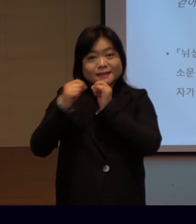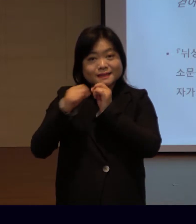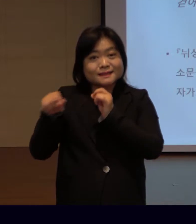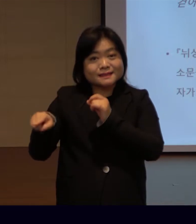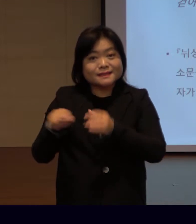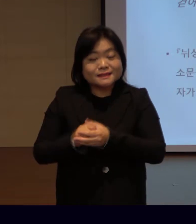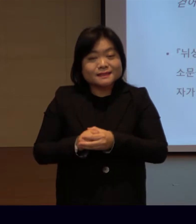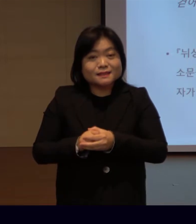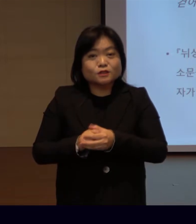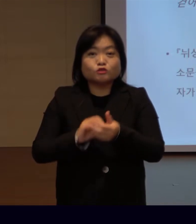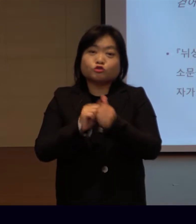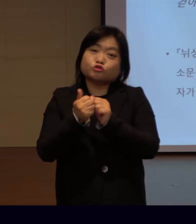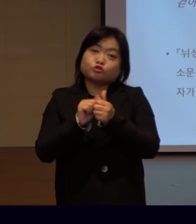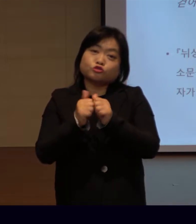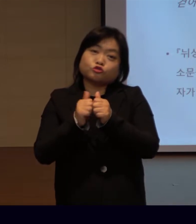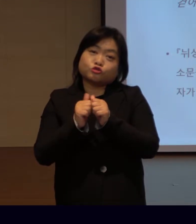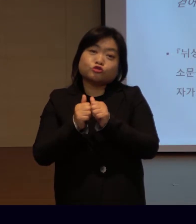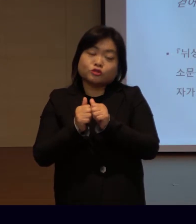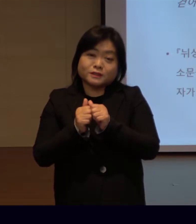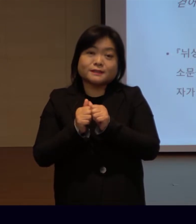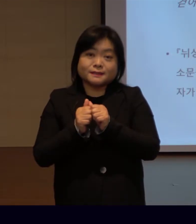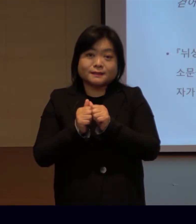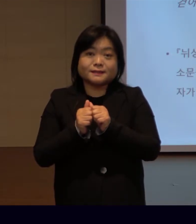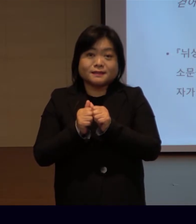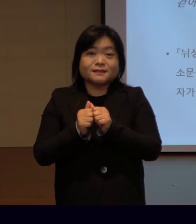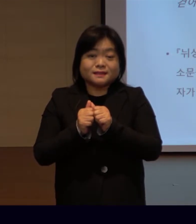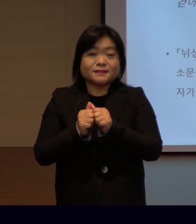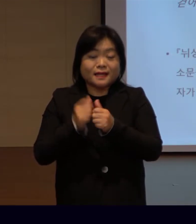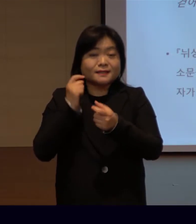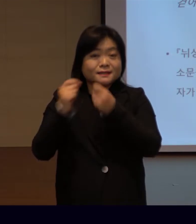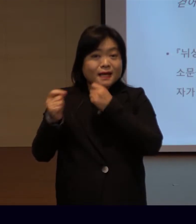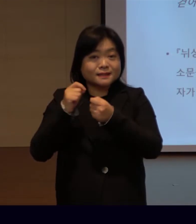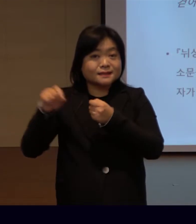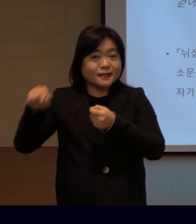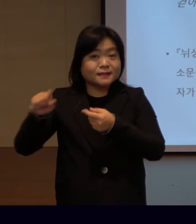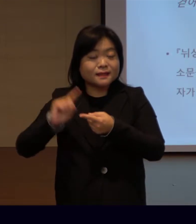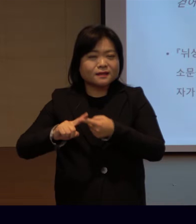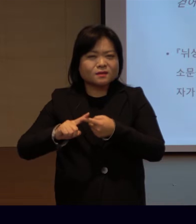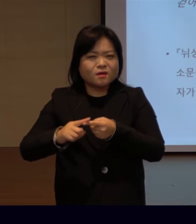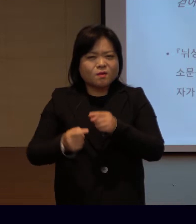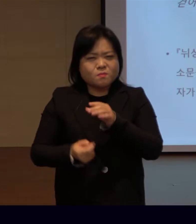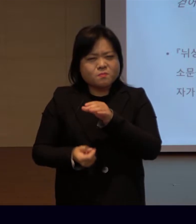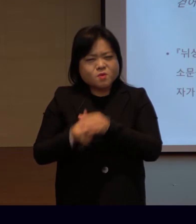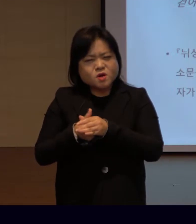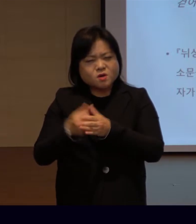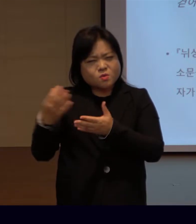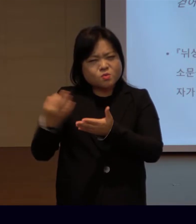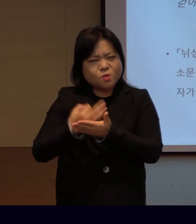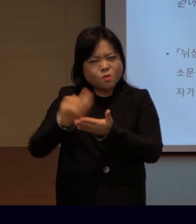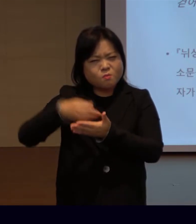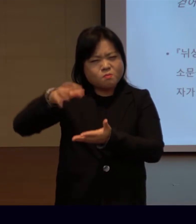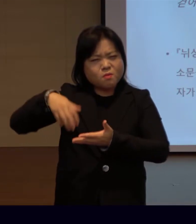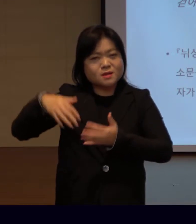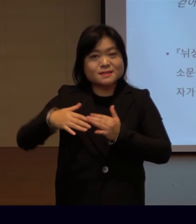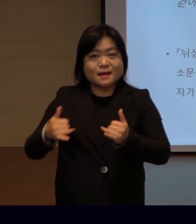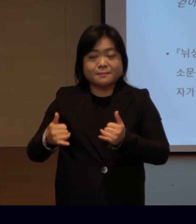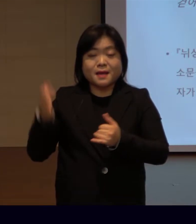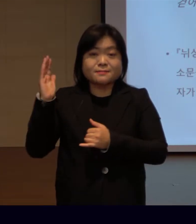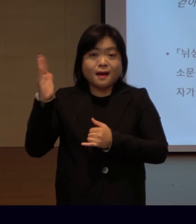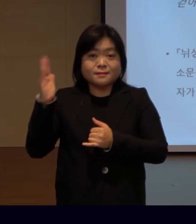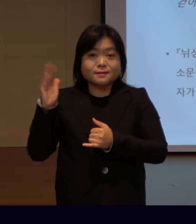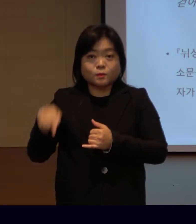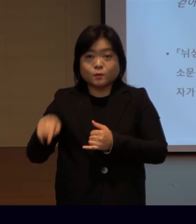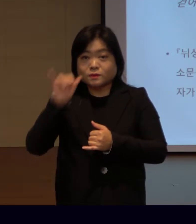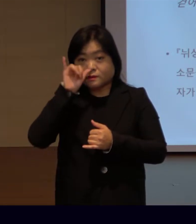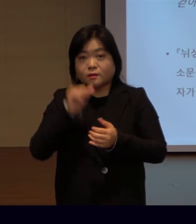뭐라 그러죠? 그거를 하여튼 그런 주식 사기에서 굉장히 돈을 번 사람의 예를 들면서